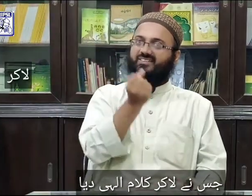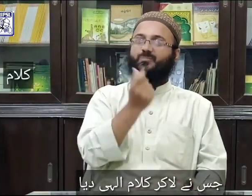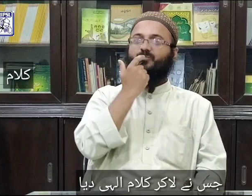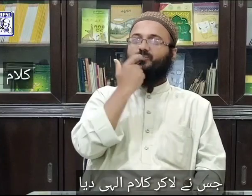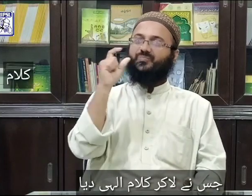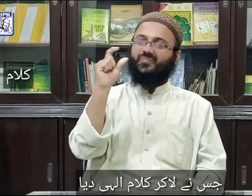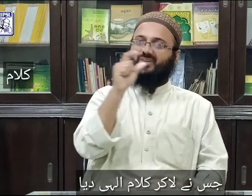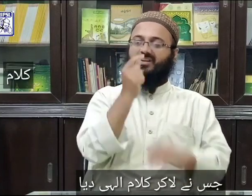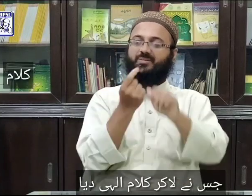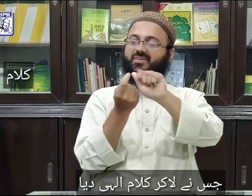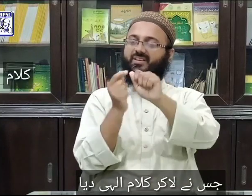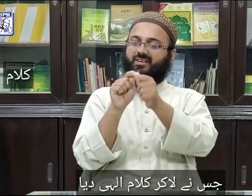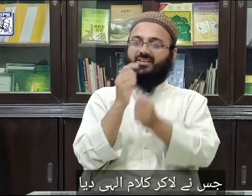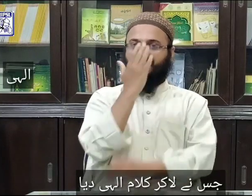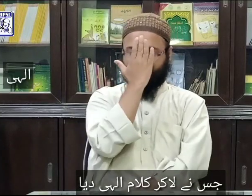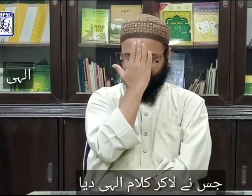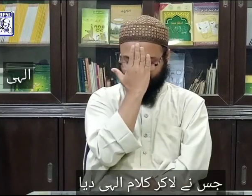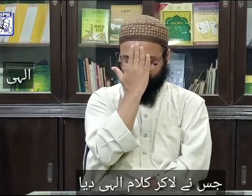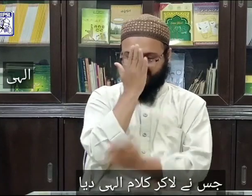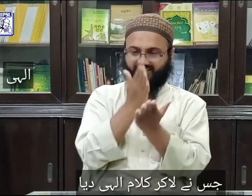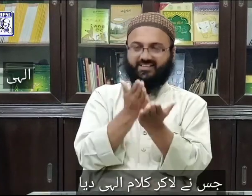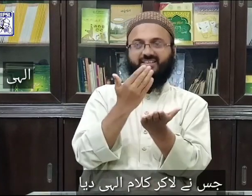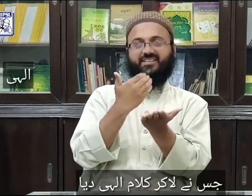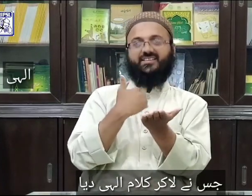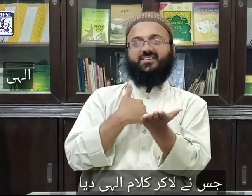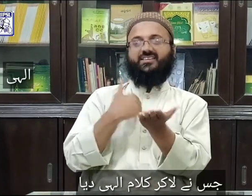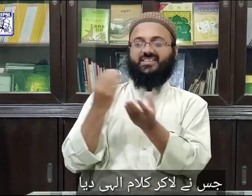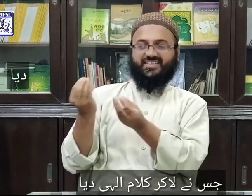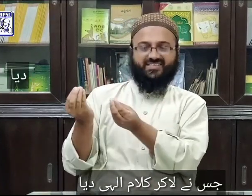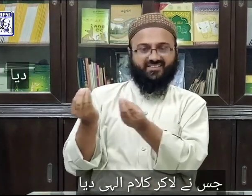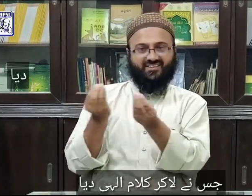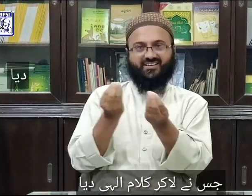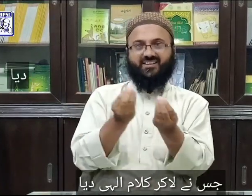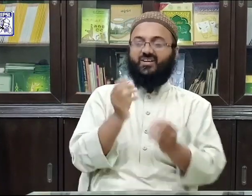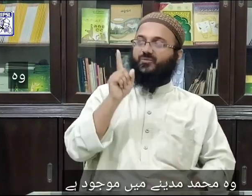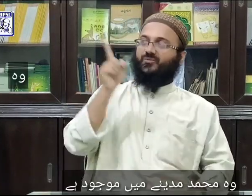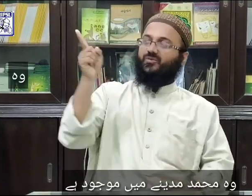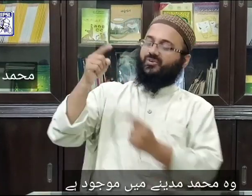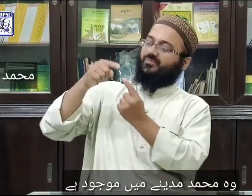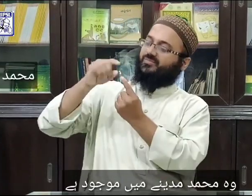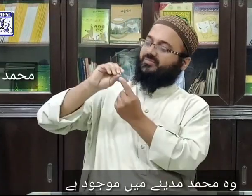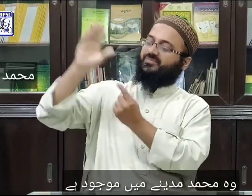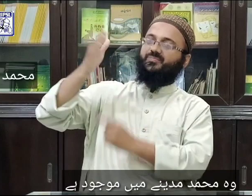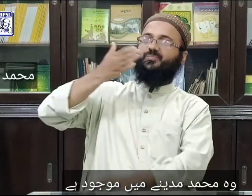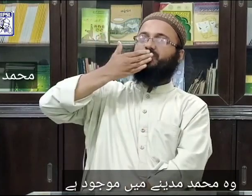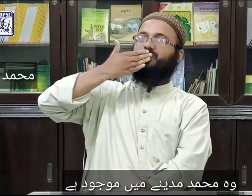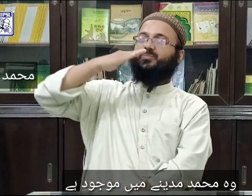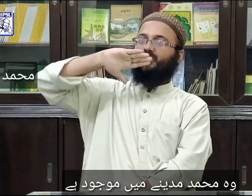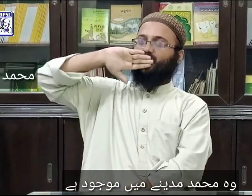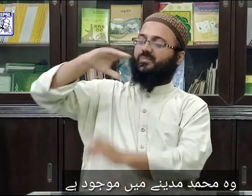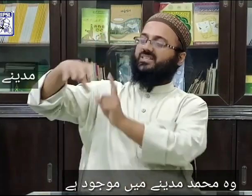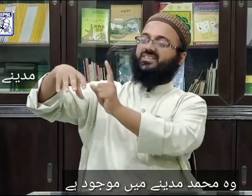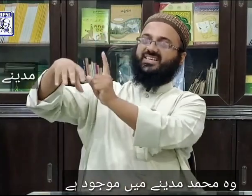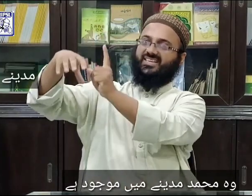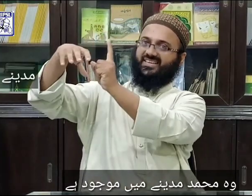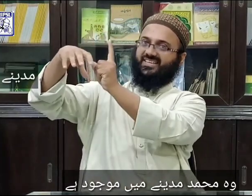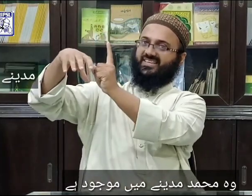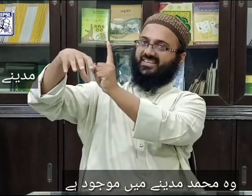کلامِ الہی دیا وہ محمد مدینے